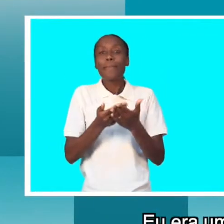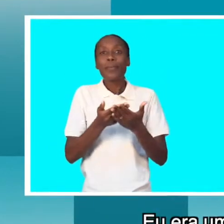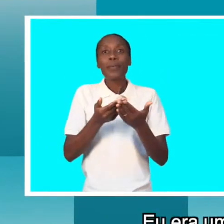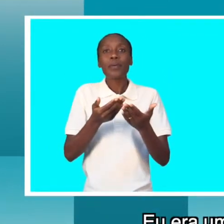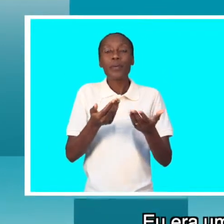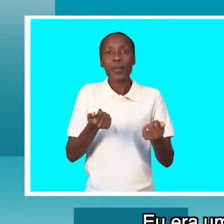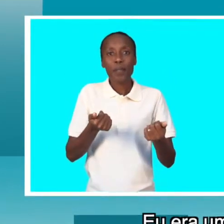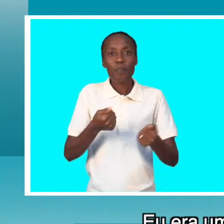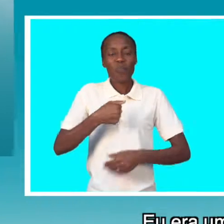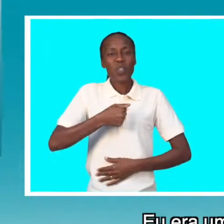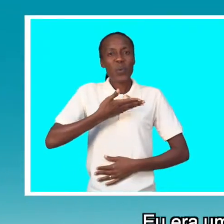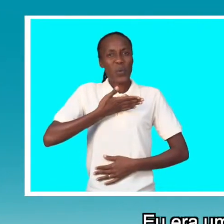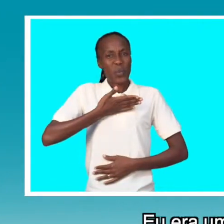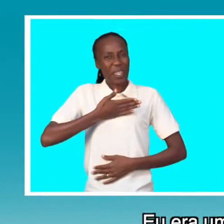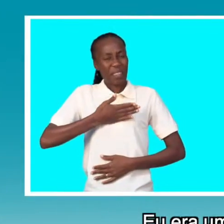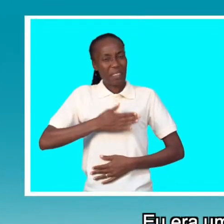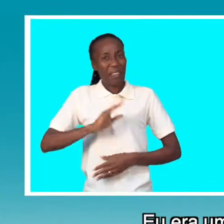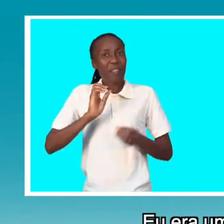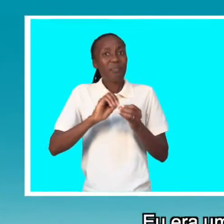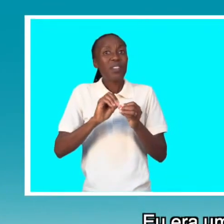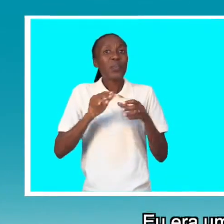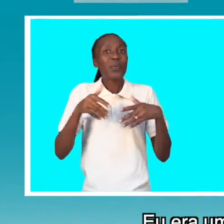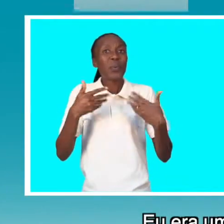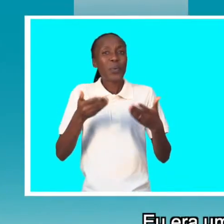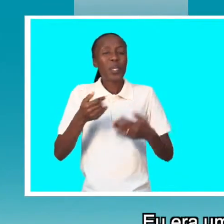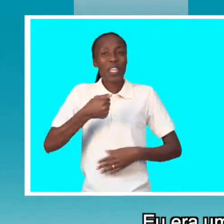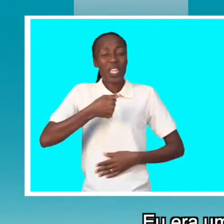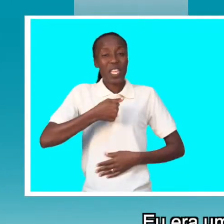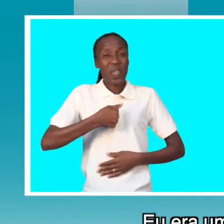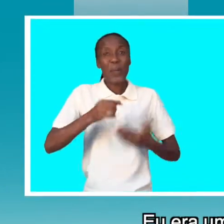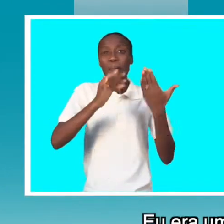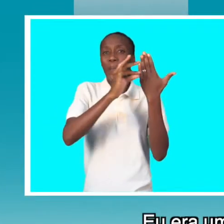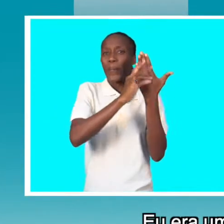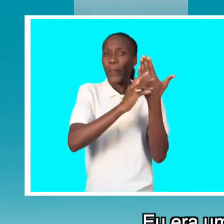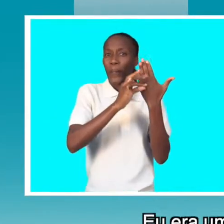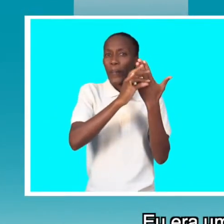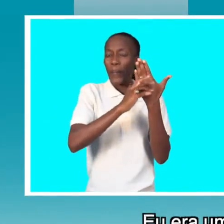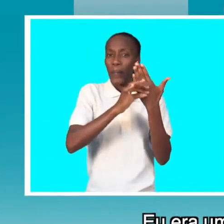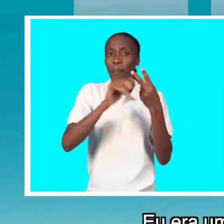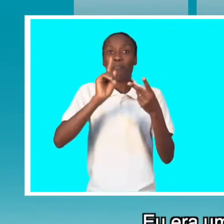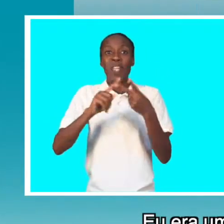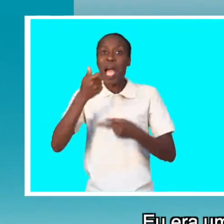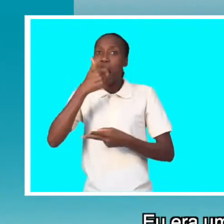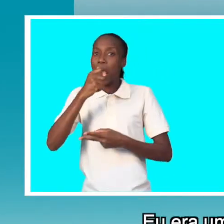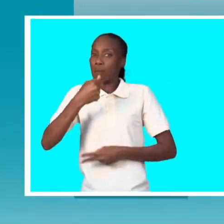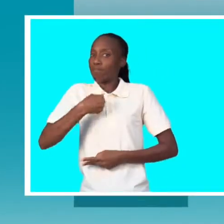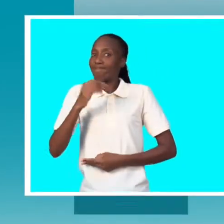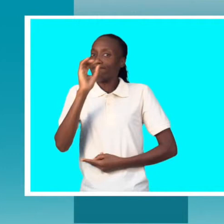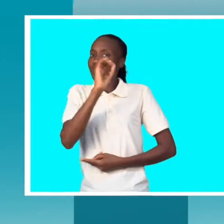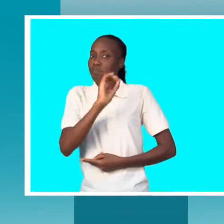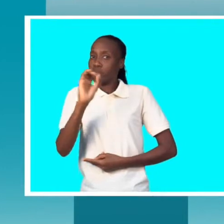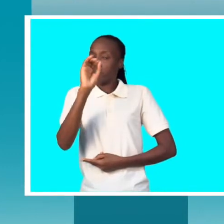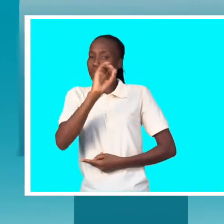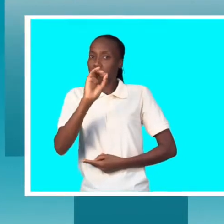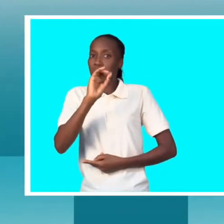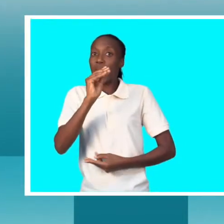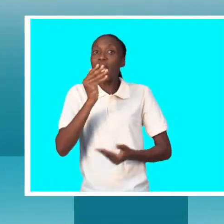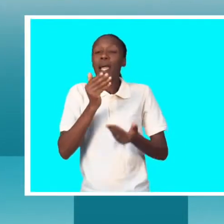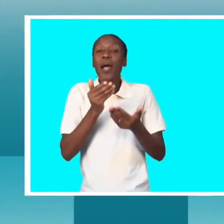só que era um, quase, eu consumia drogas não álcool. Então,